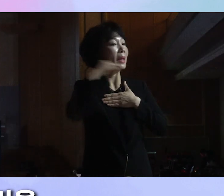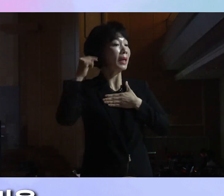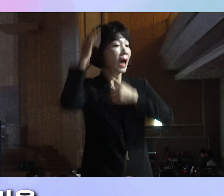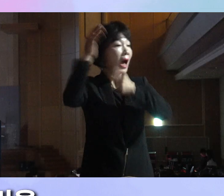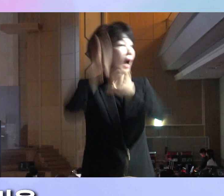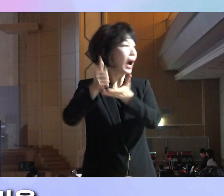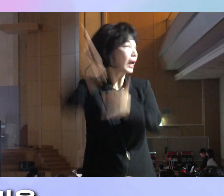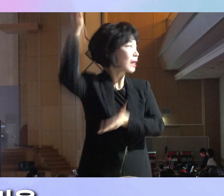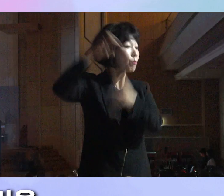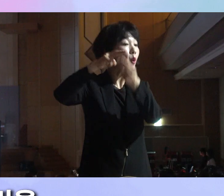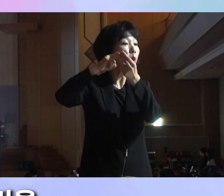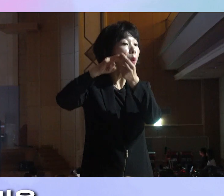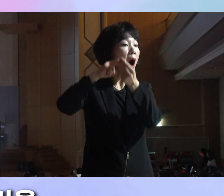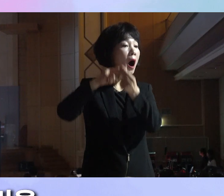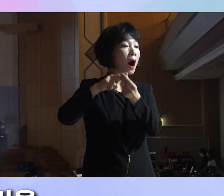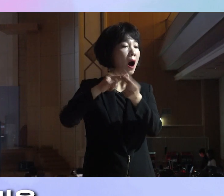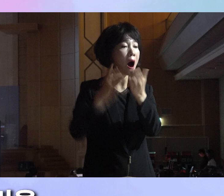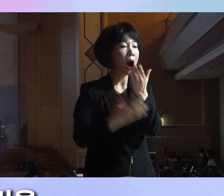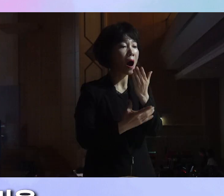하나님과